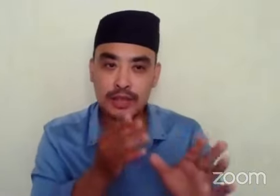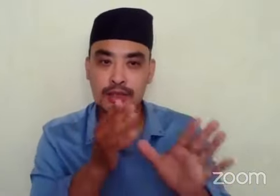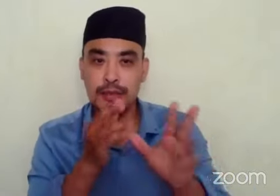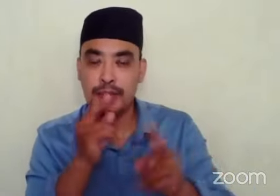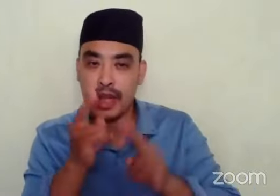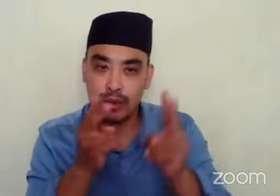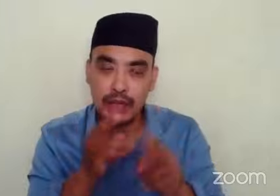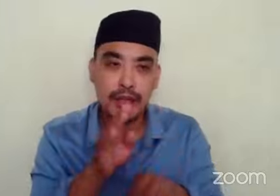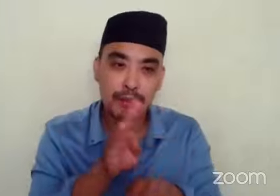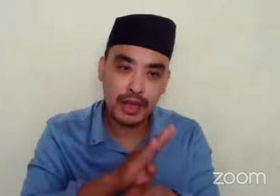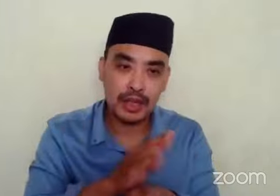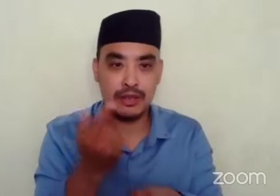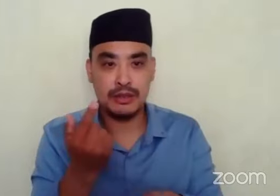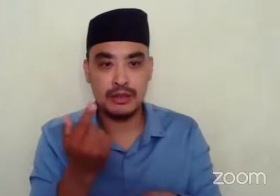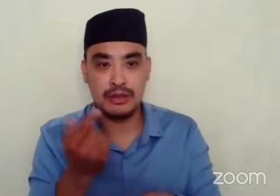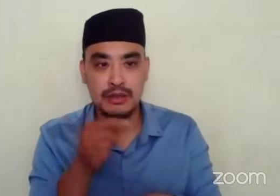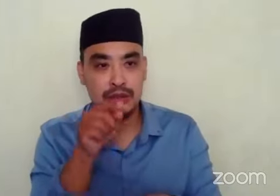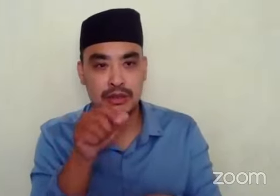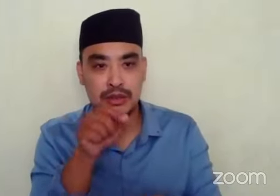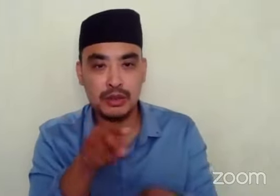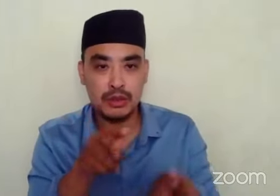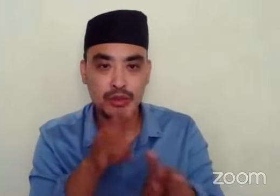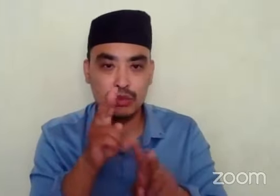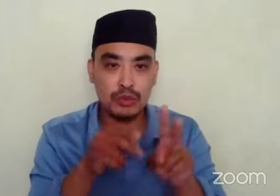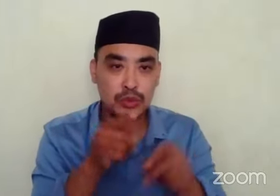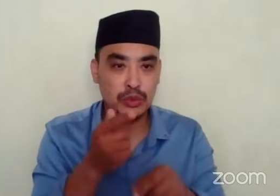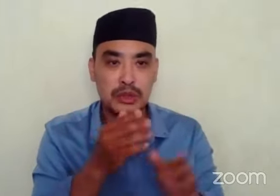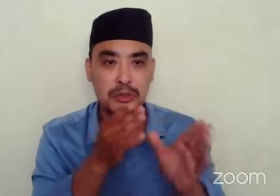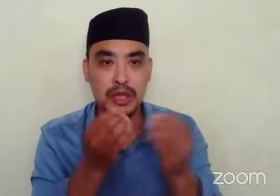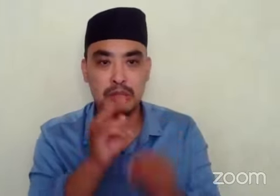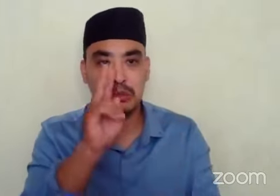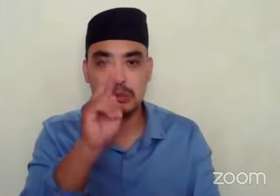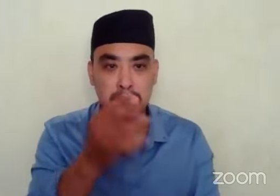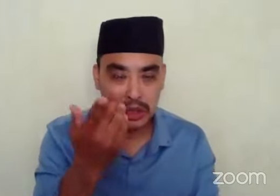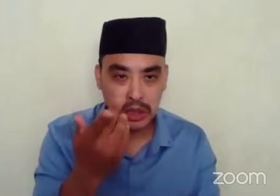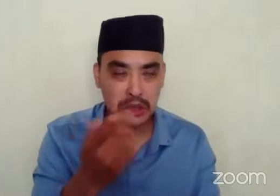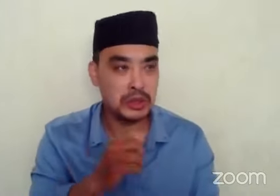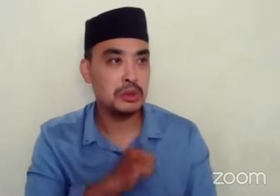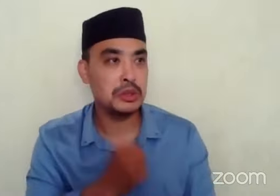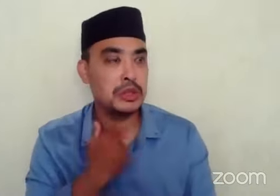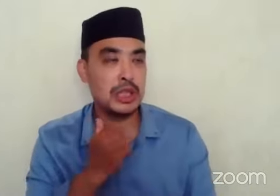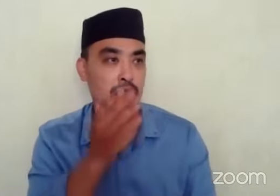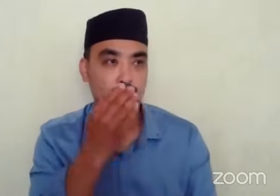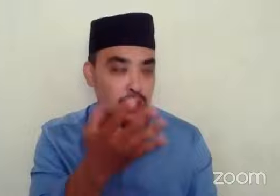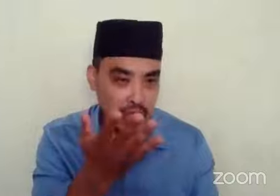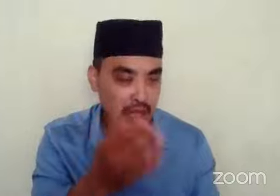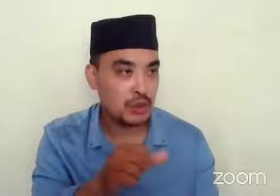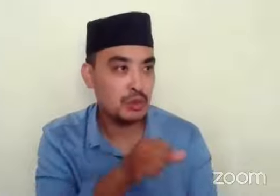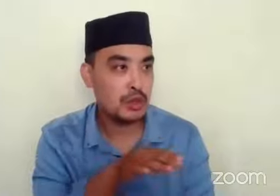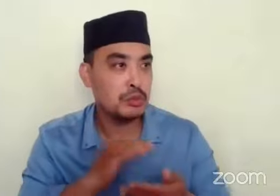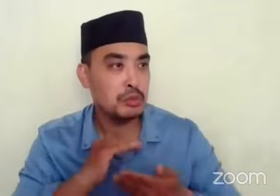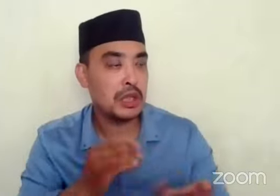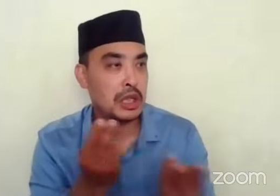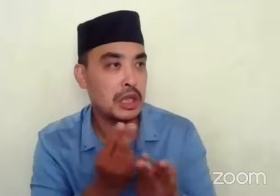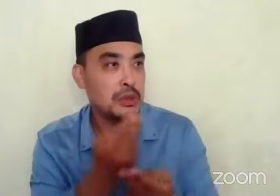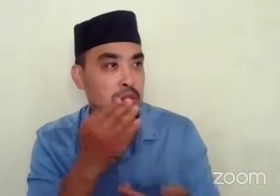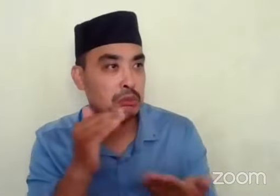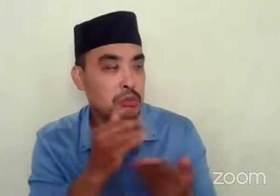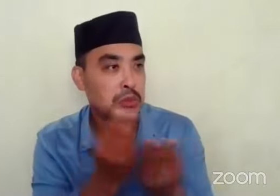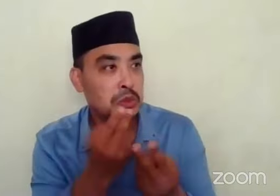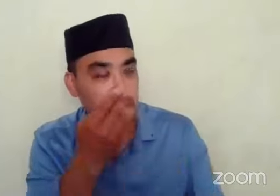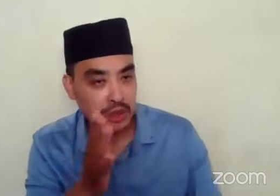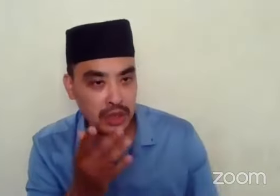गर्ने कुरामा चाहिँ यिनीहरूलाई चाहिँ विवाह गर्नु पर्दैन, यौन चाहना हुँदैन, यिनीहरू बच्चा जस्तै हुन्छन्, होइन